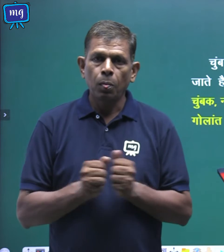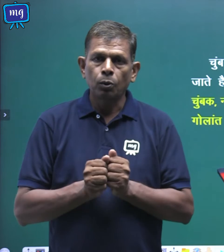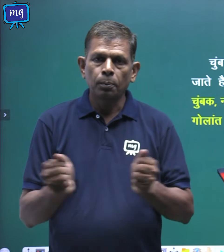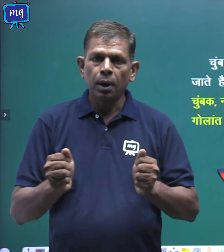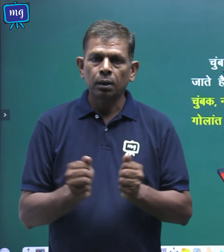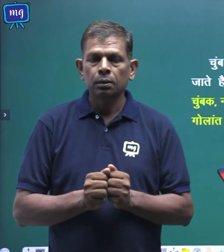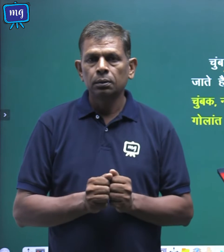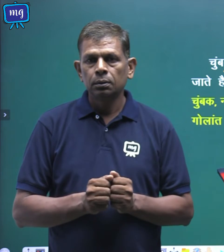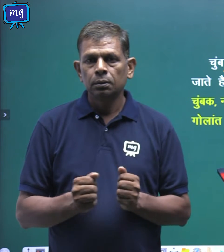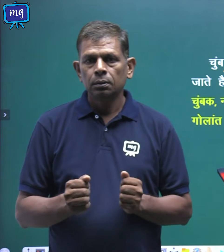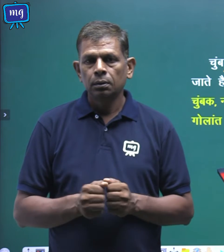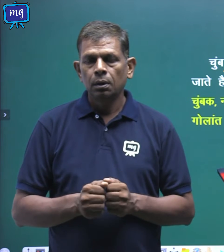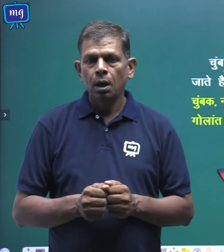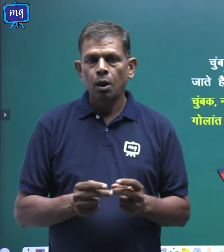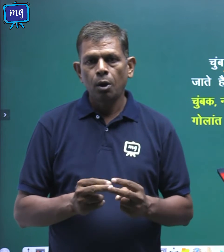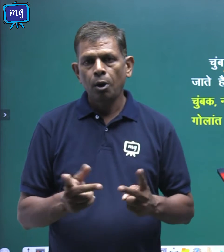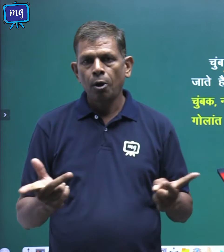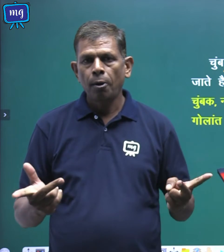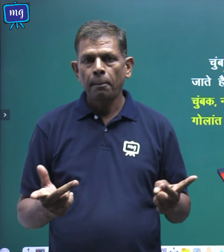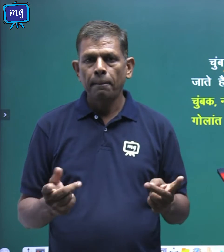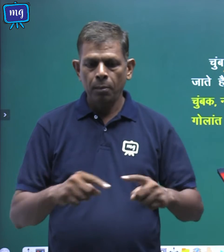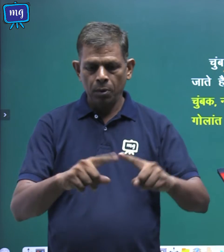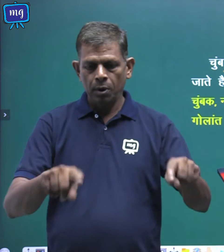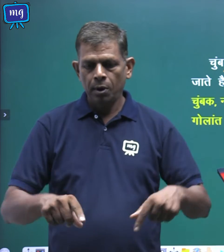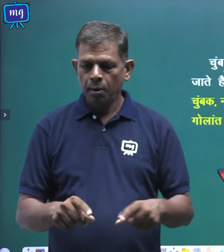चुंबक विभिन्न आकार के